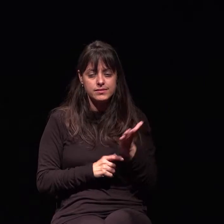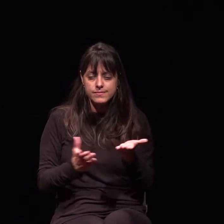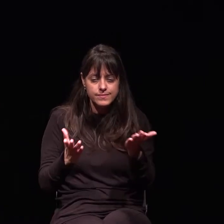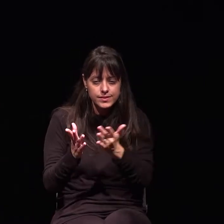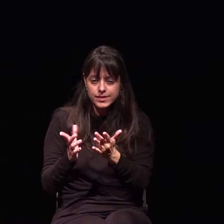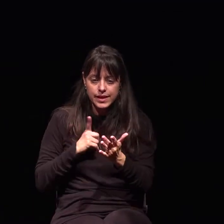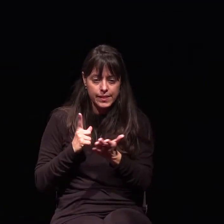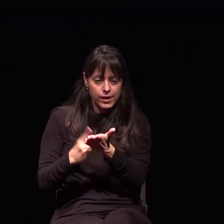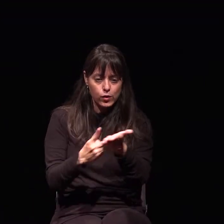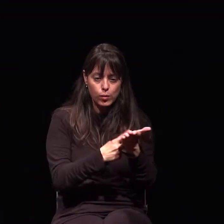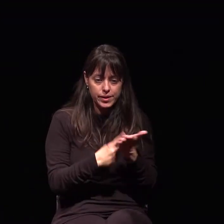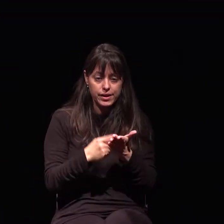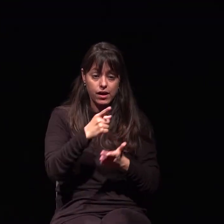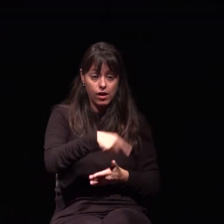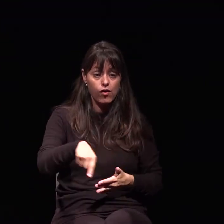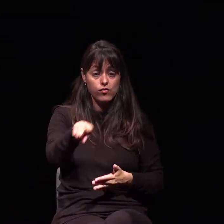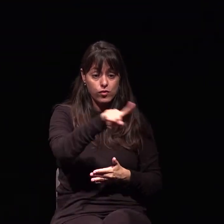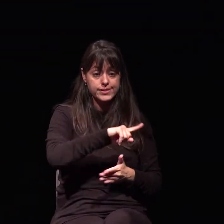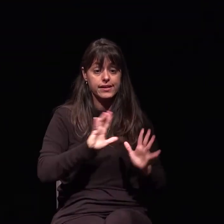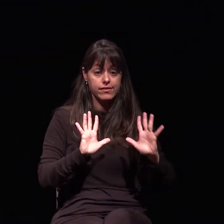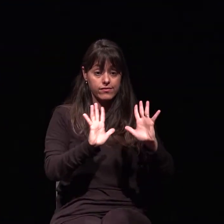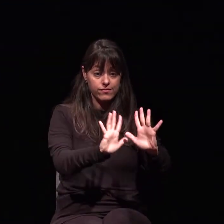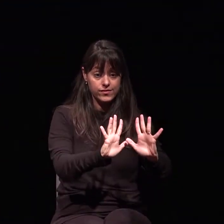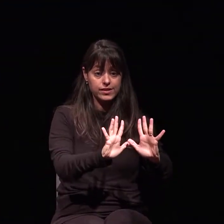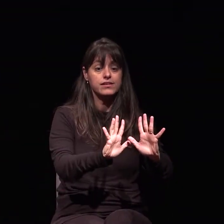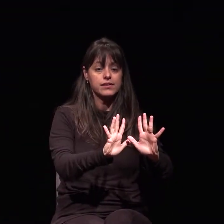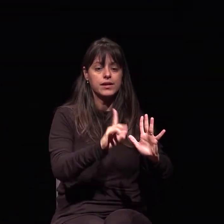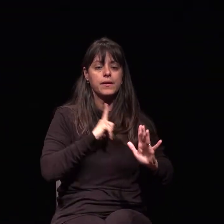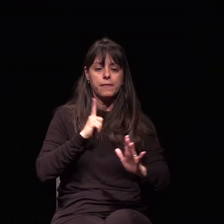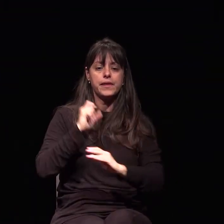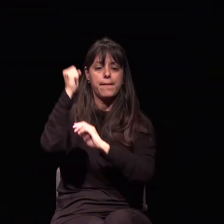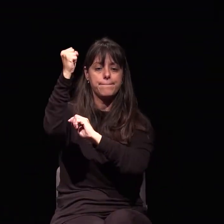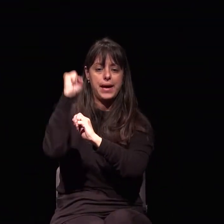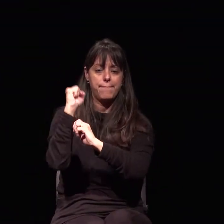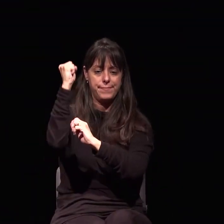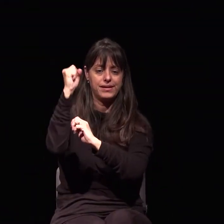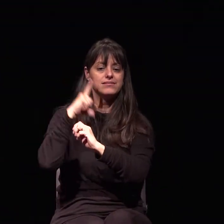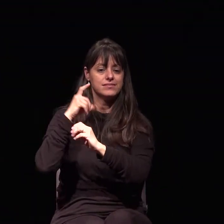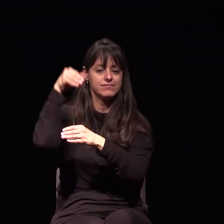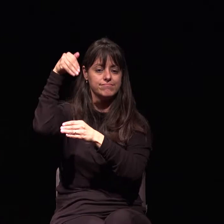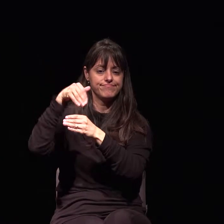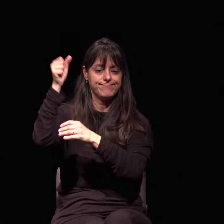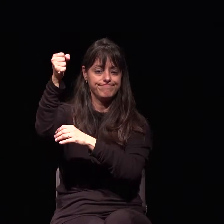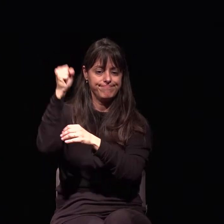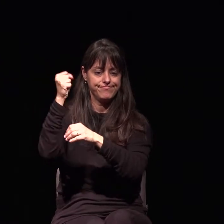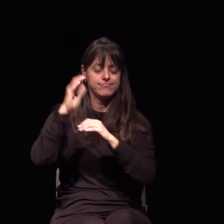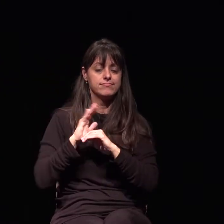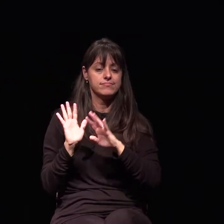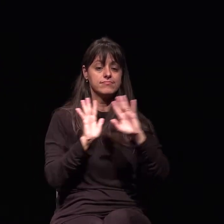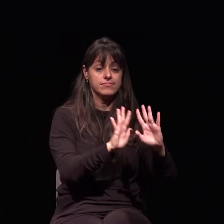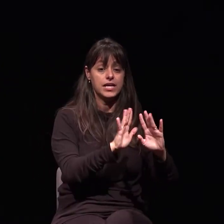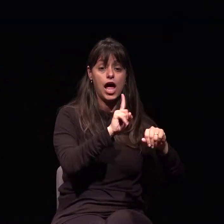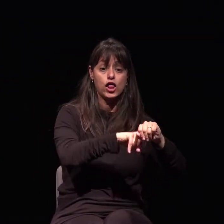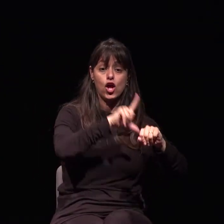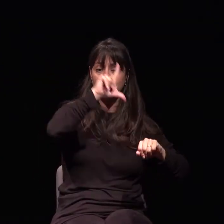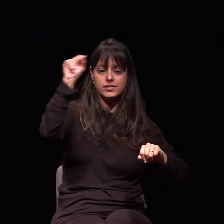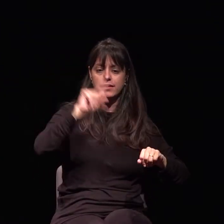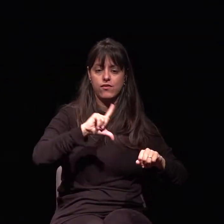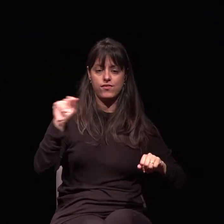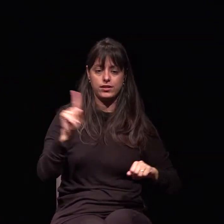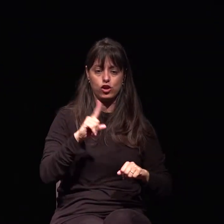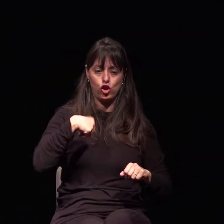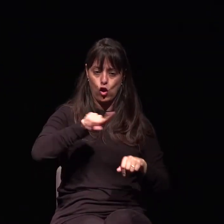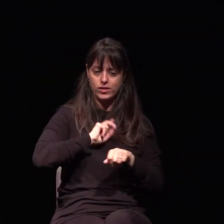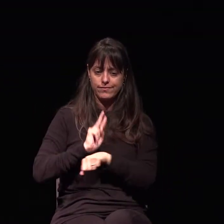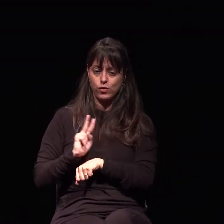ó, vocês ficam, todo mundo dentro da fábrica, bate o cartão direitinho, fica dentro da fábrica, só que na hora de sair, ninguém vai sair. E pode deixar que nós